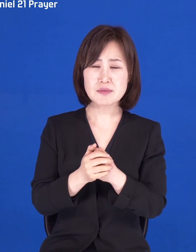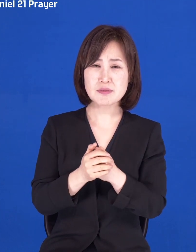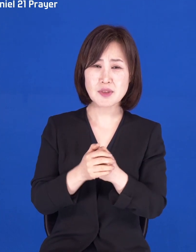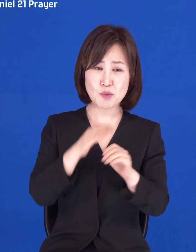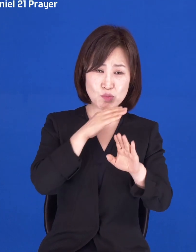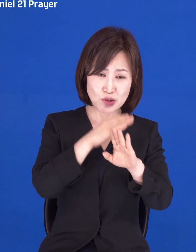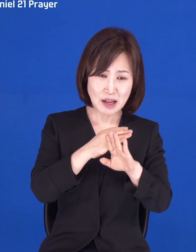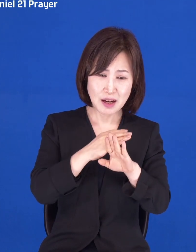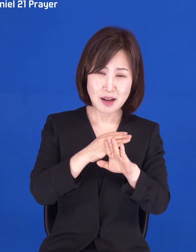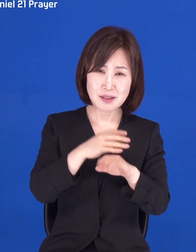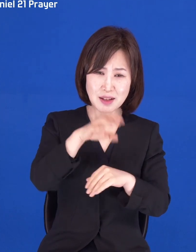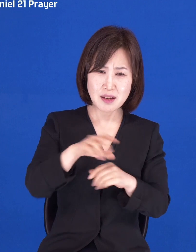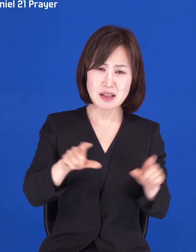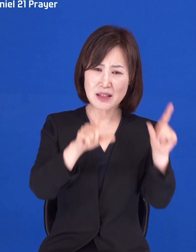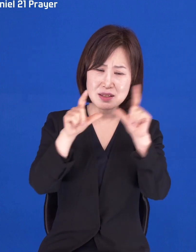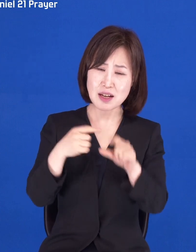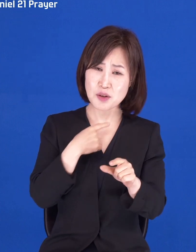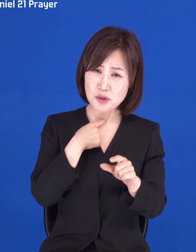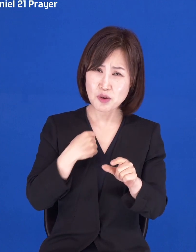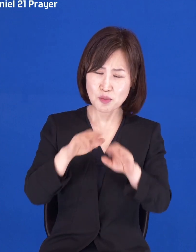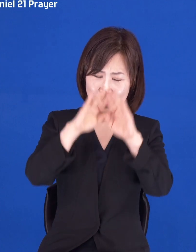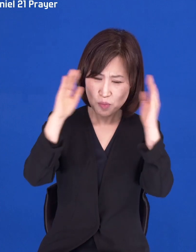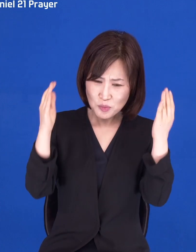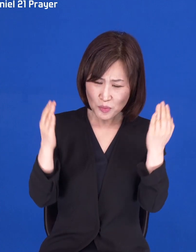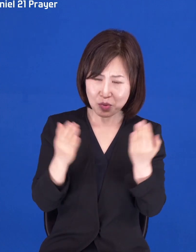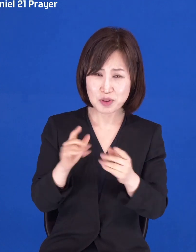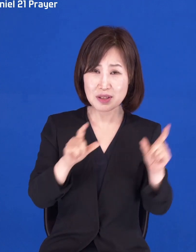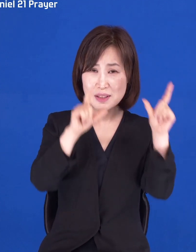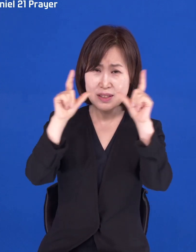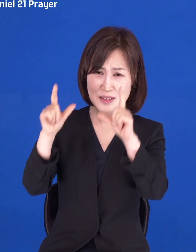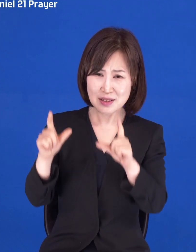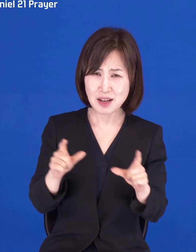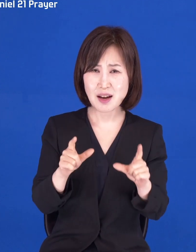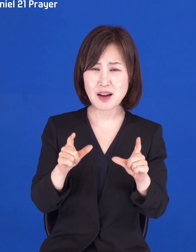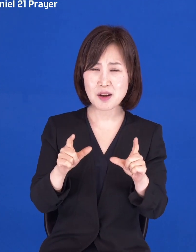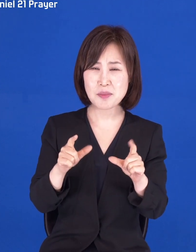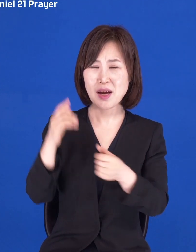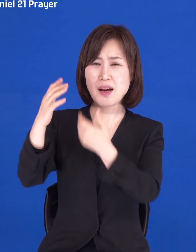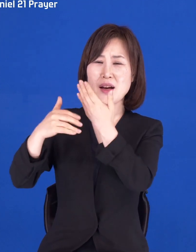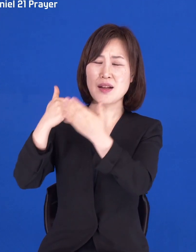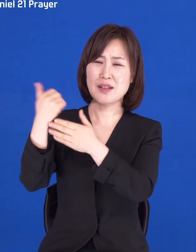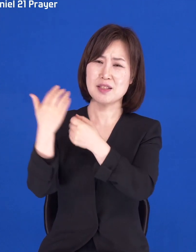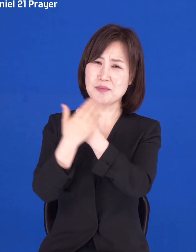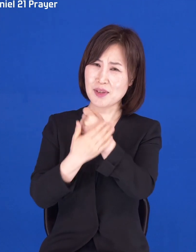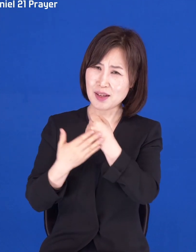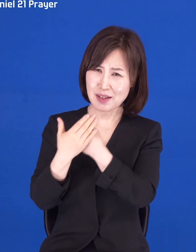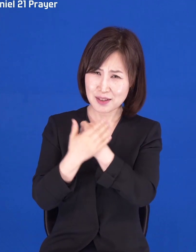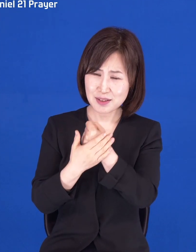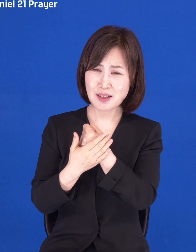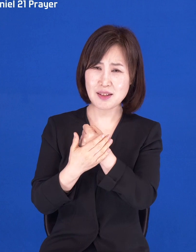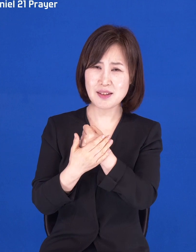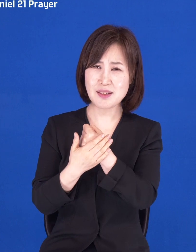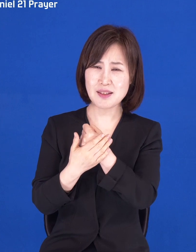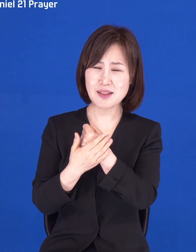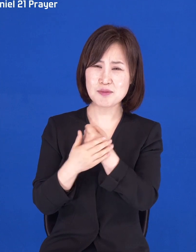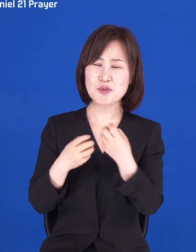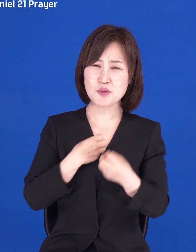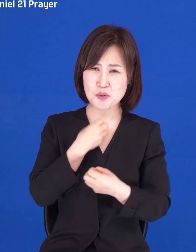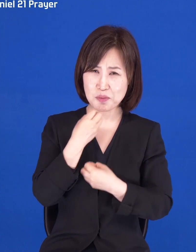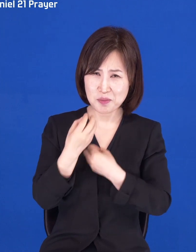북한에서 살았던 모든 삶이 다 하나님의 은혜였음을 고백할 수밖에 없습니다.